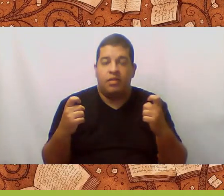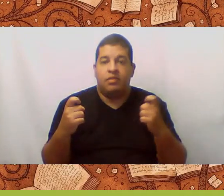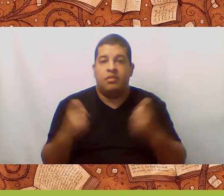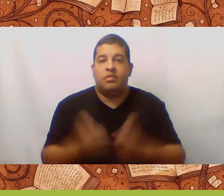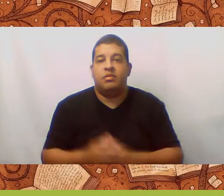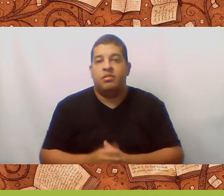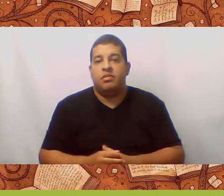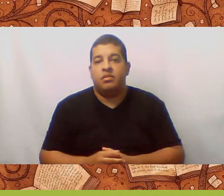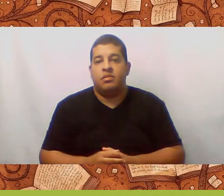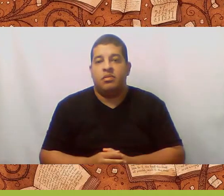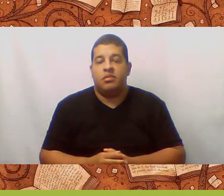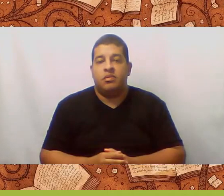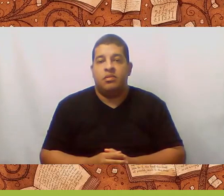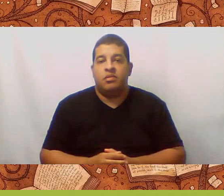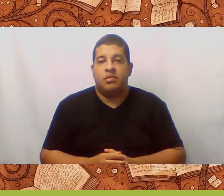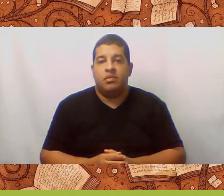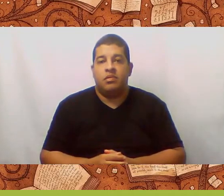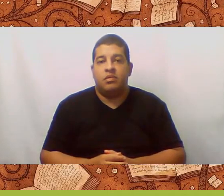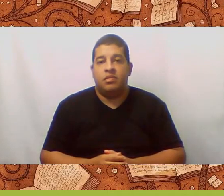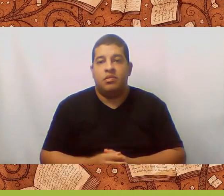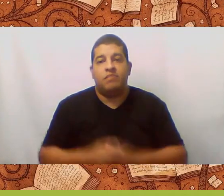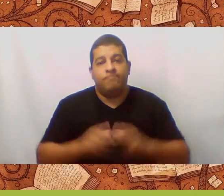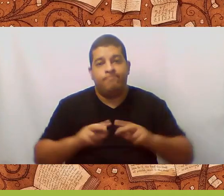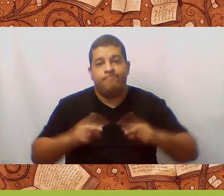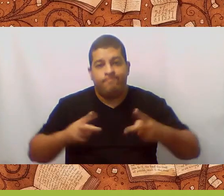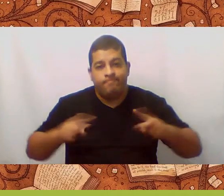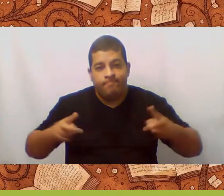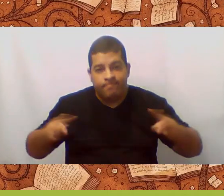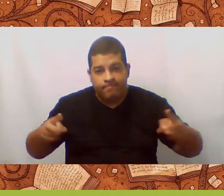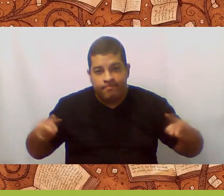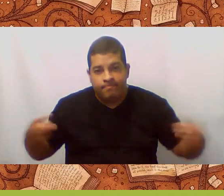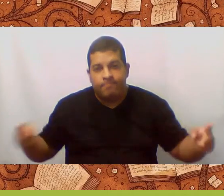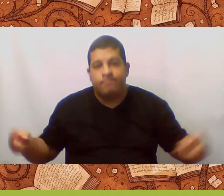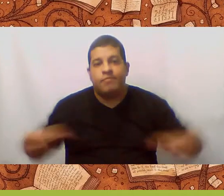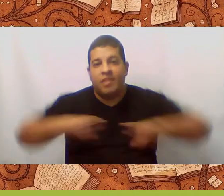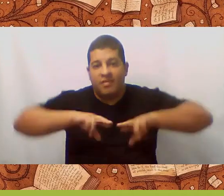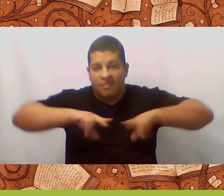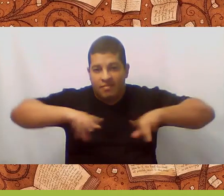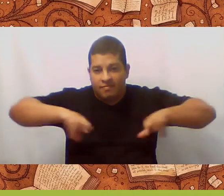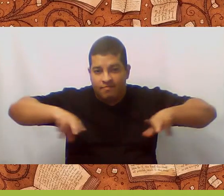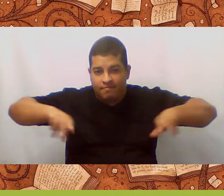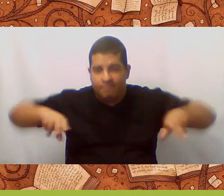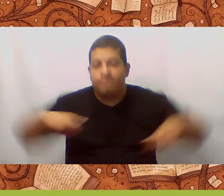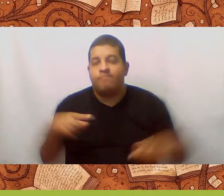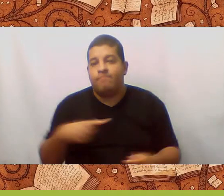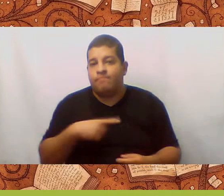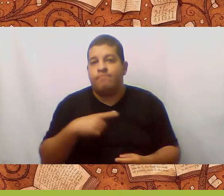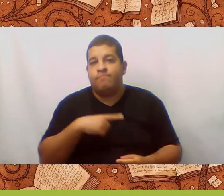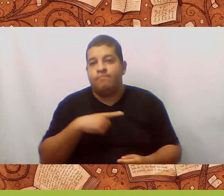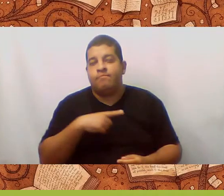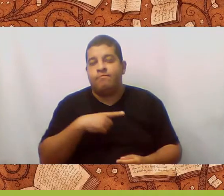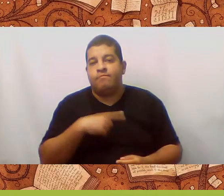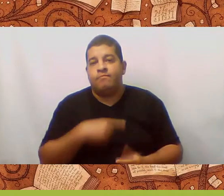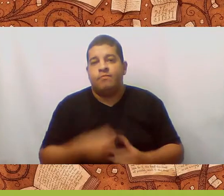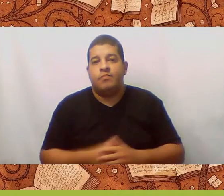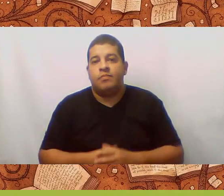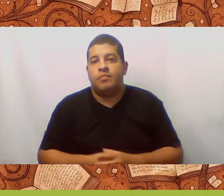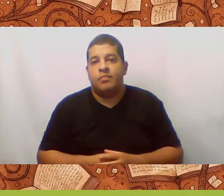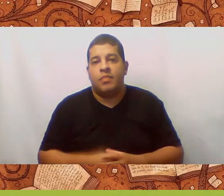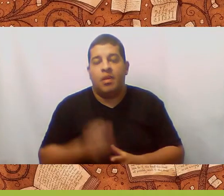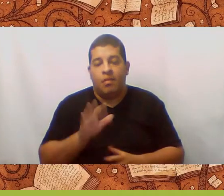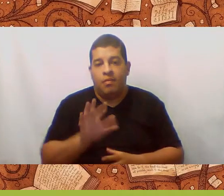ela é bastante multicolorida, né, multifacetada, né, mas onde ela tem um encadeamento